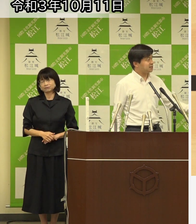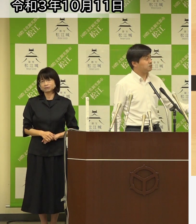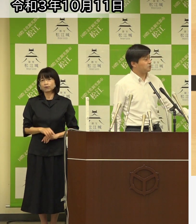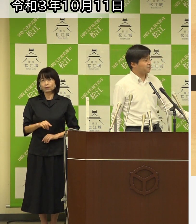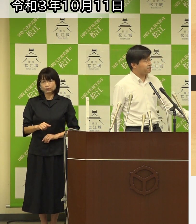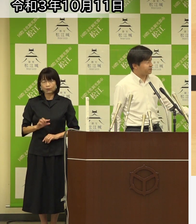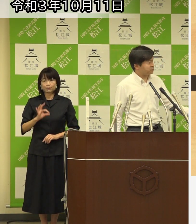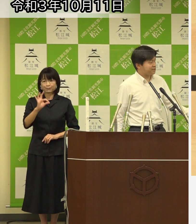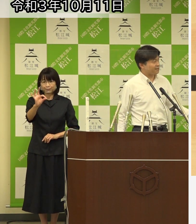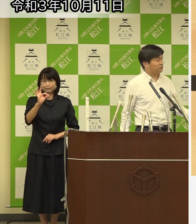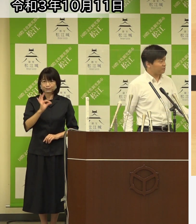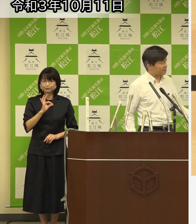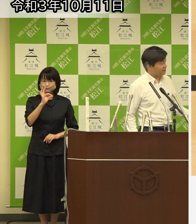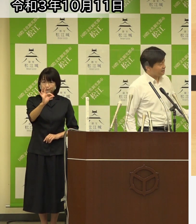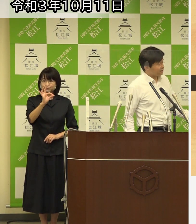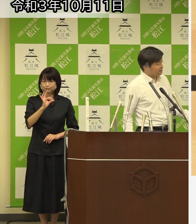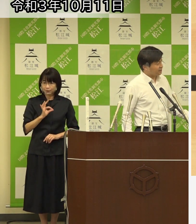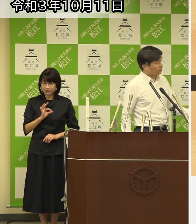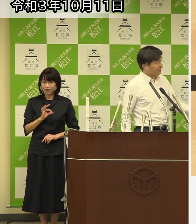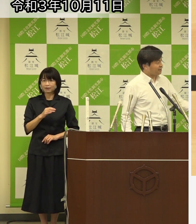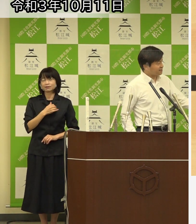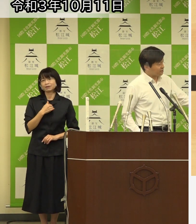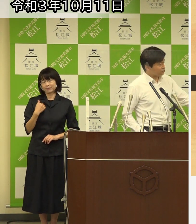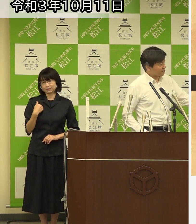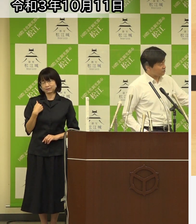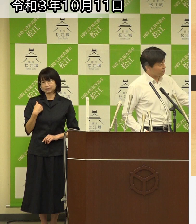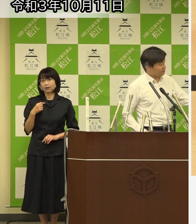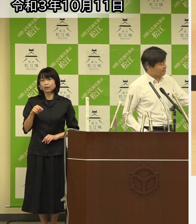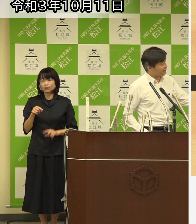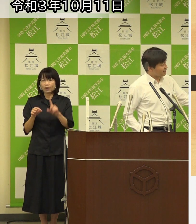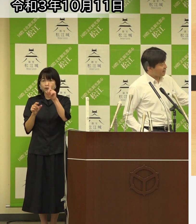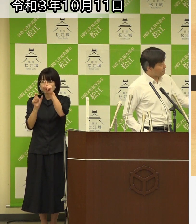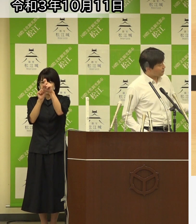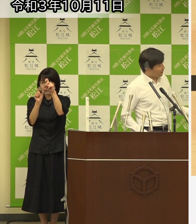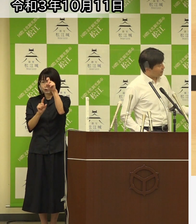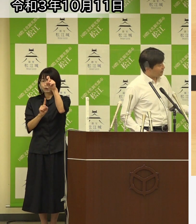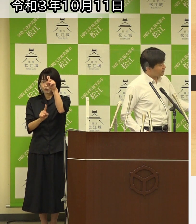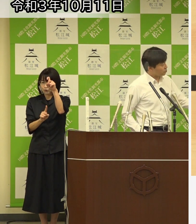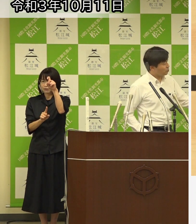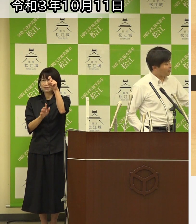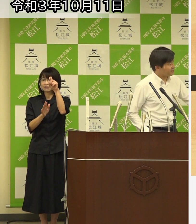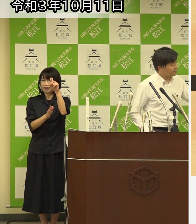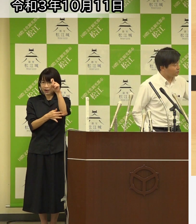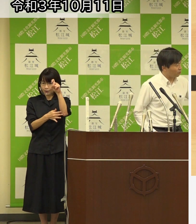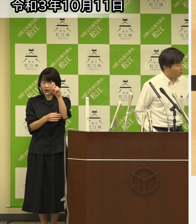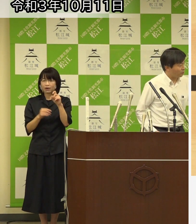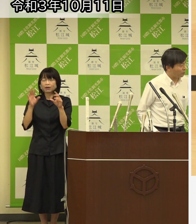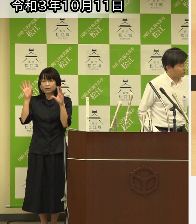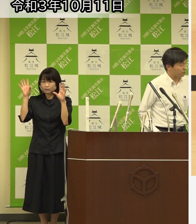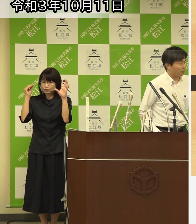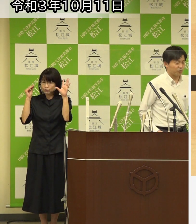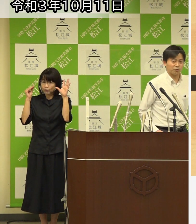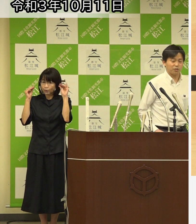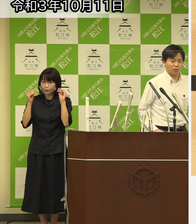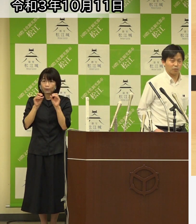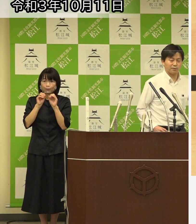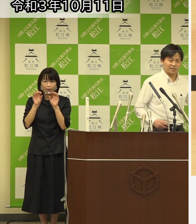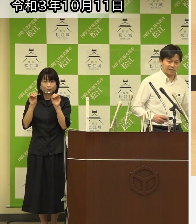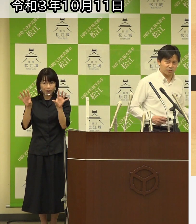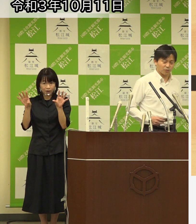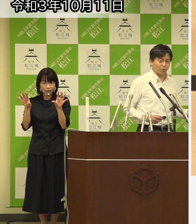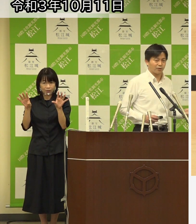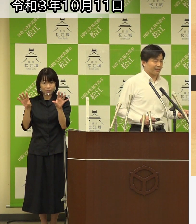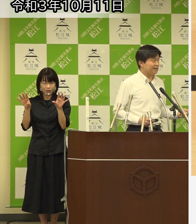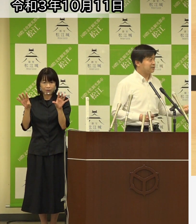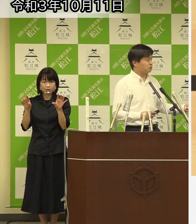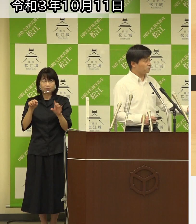ういったやり取りができるようなシステムになっております。でこれがですね10月1日から 情報発信をするという機能、これは